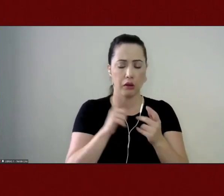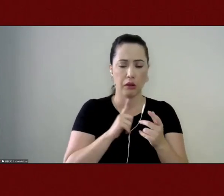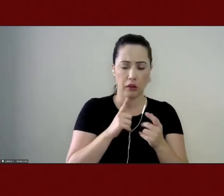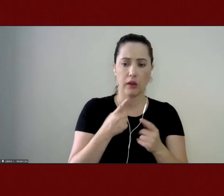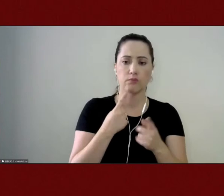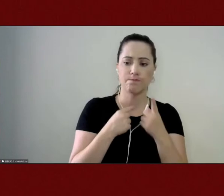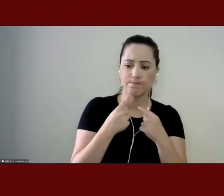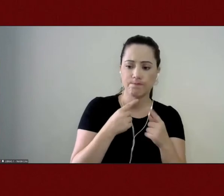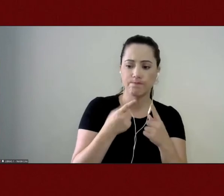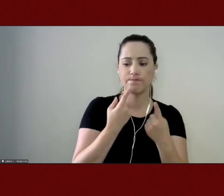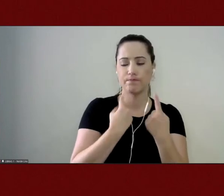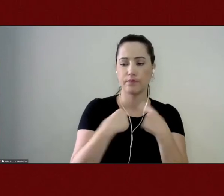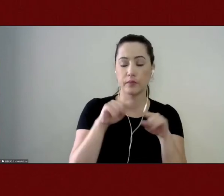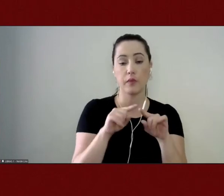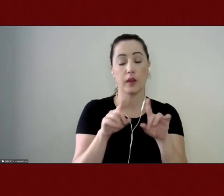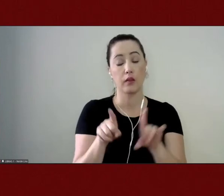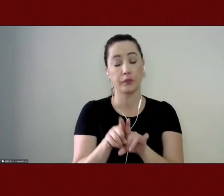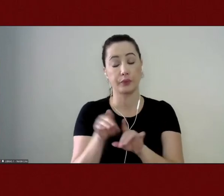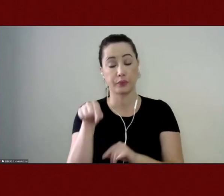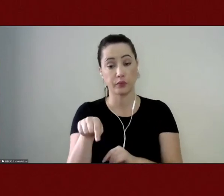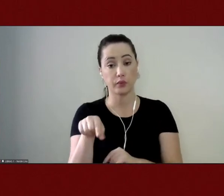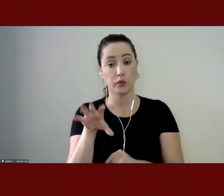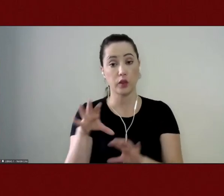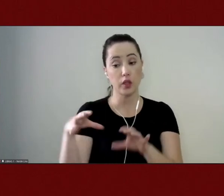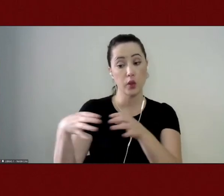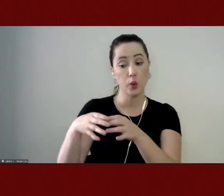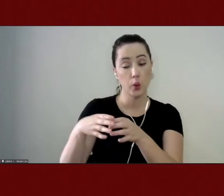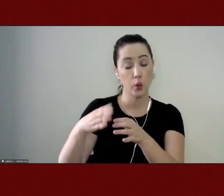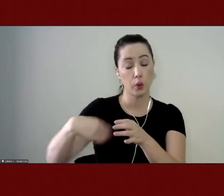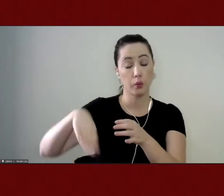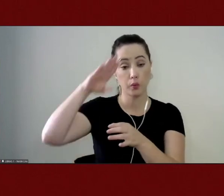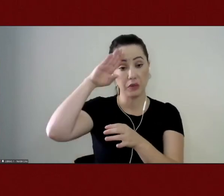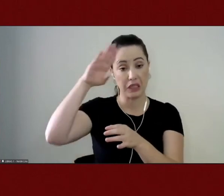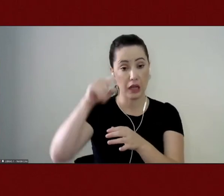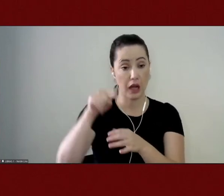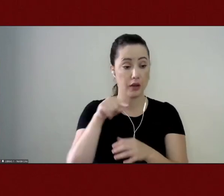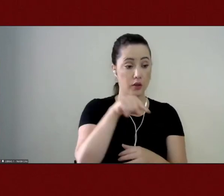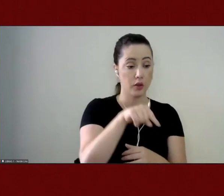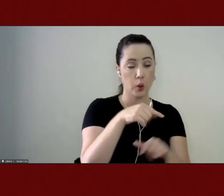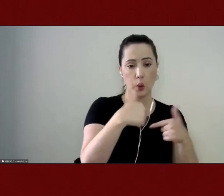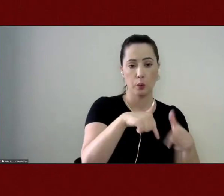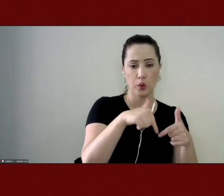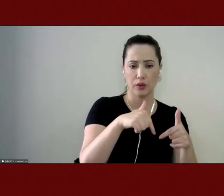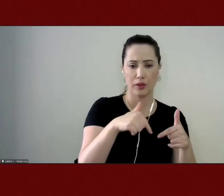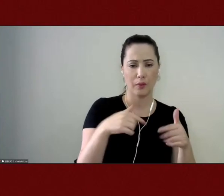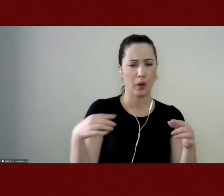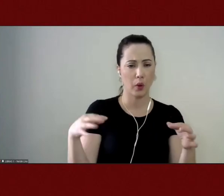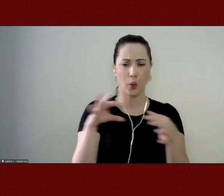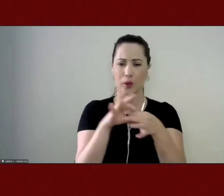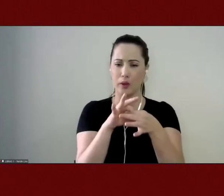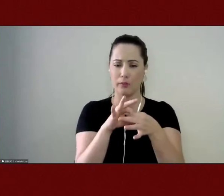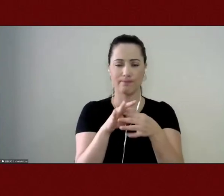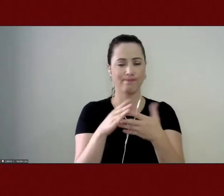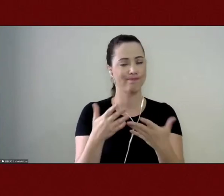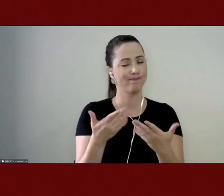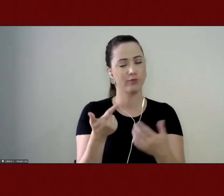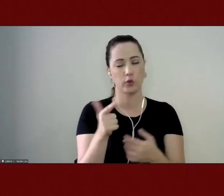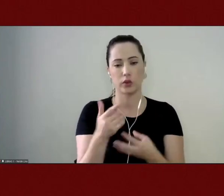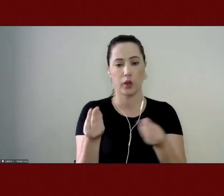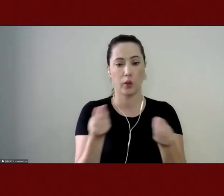os militares e o proletariado urbano não se realiza, inclusive porque os comunistas ainda estão numa fase de primeira